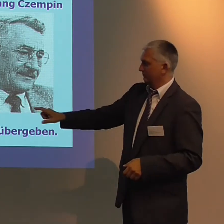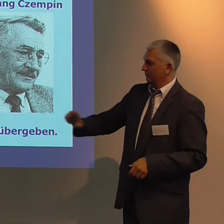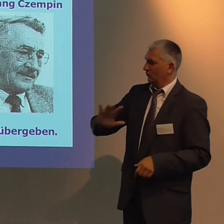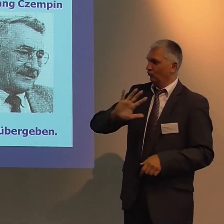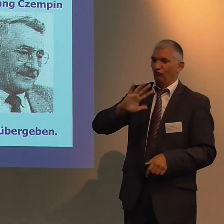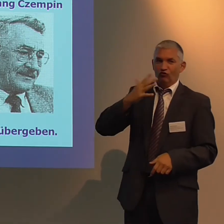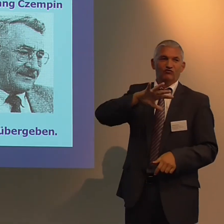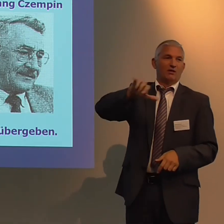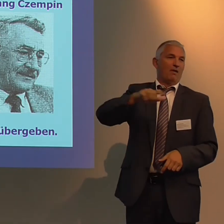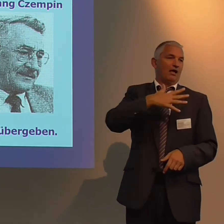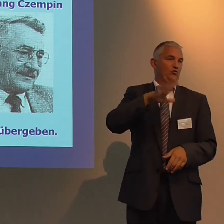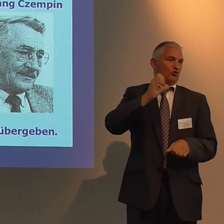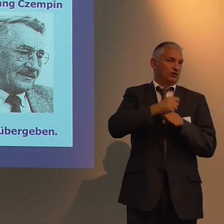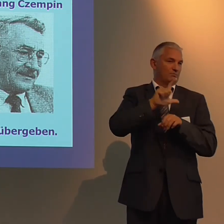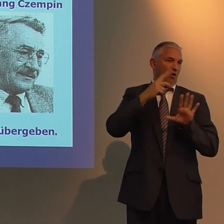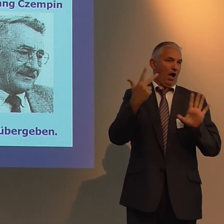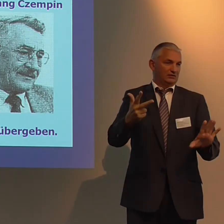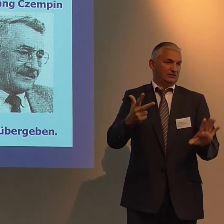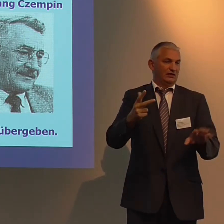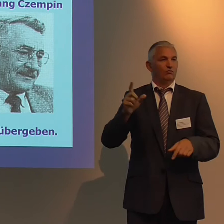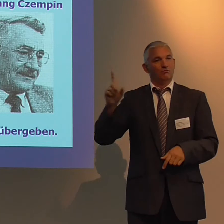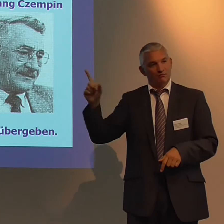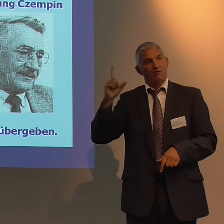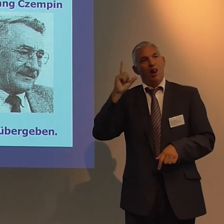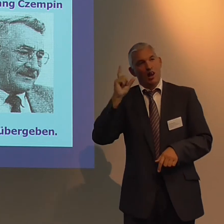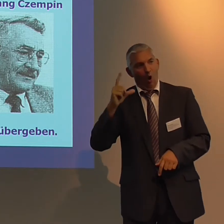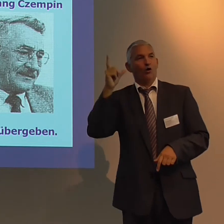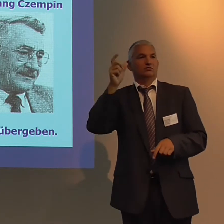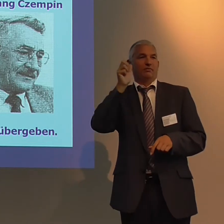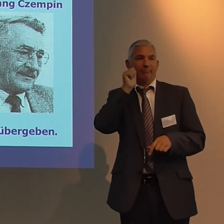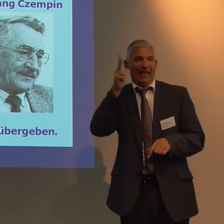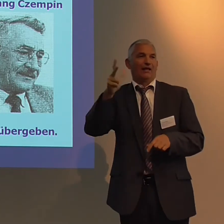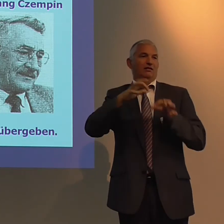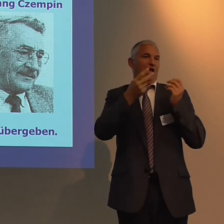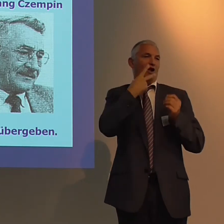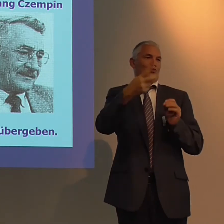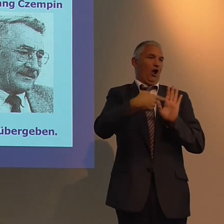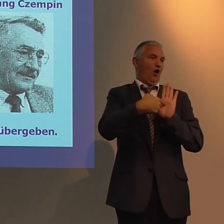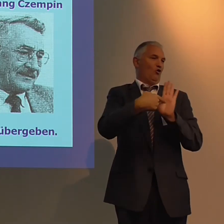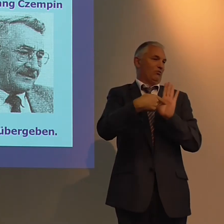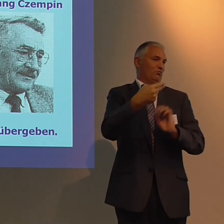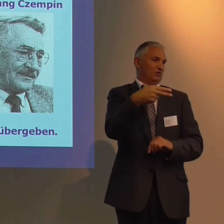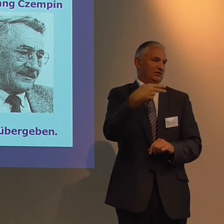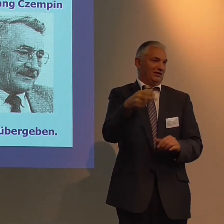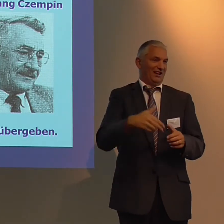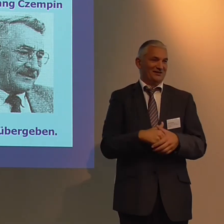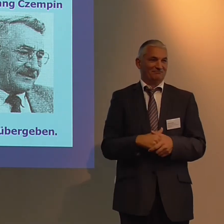übergeben. Das war am 5. März 1982. Und dann war es so, dass täglich die Tagesschau auch